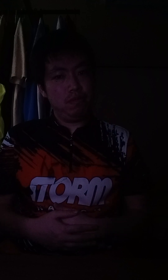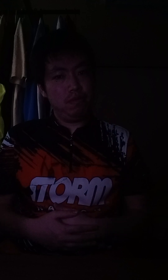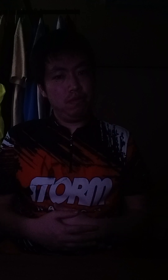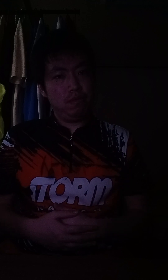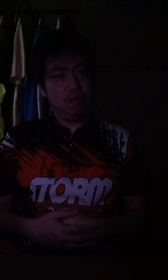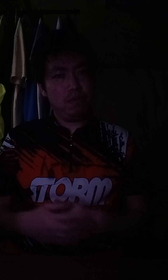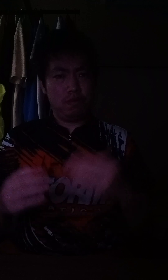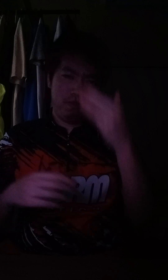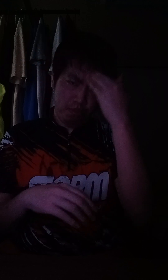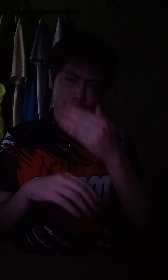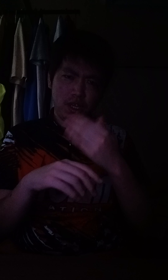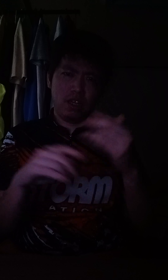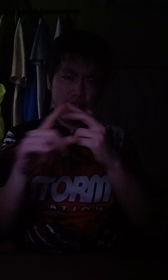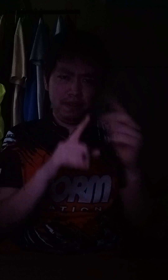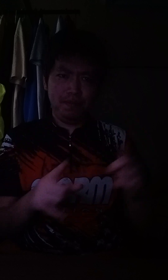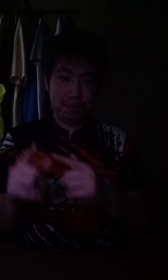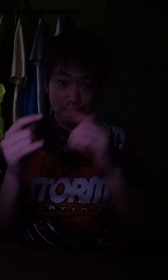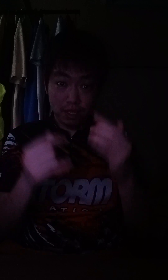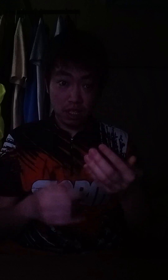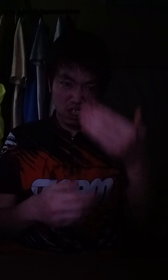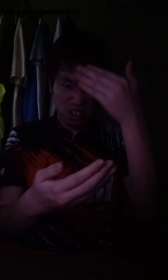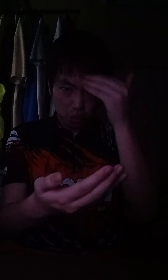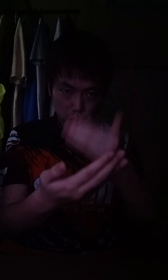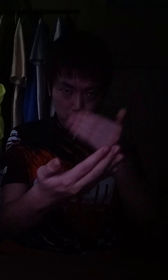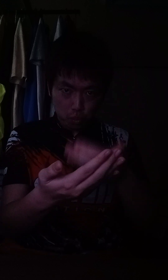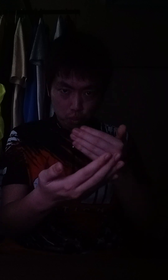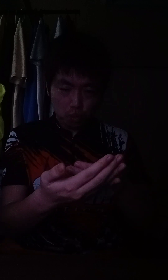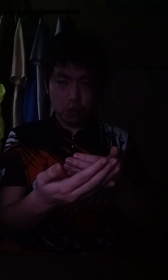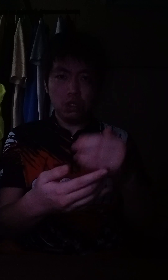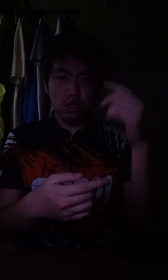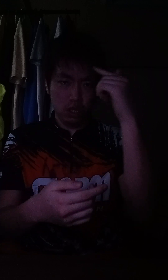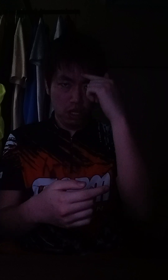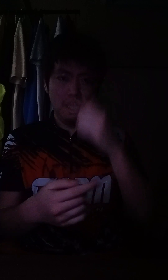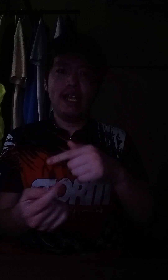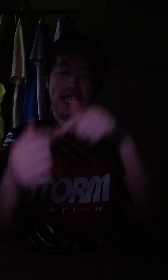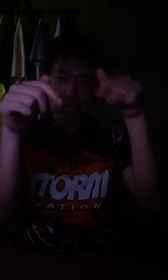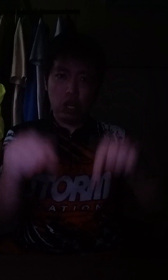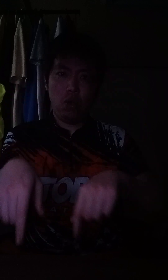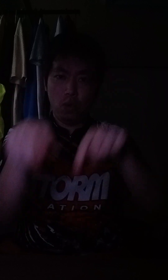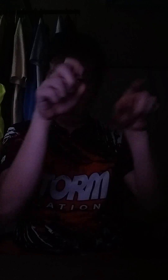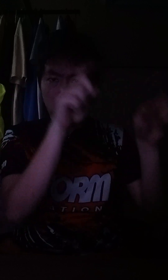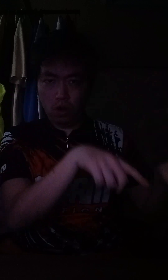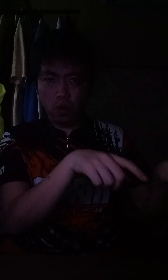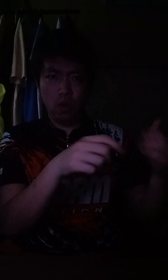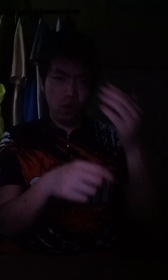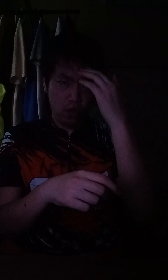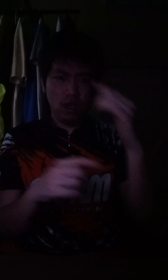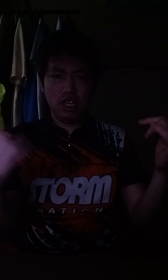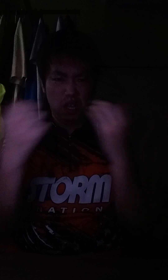이게 연락하고 근데 입원하면 이제 열을 떨어지면 다시 태어나고 또 열나면 다시 입원하고